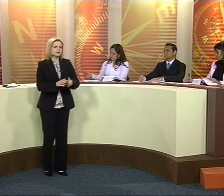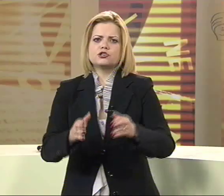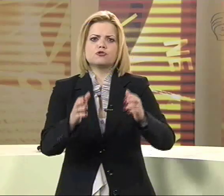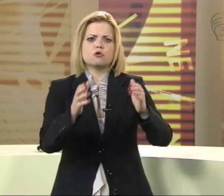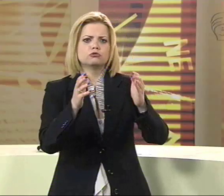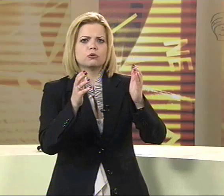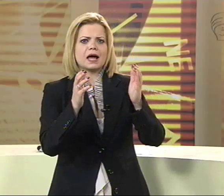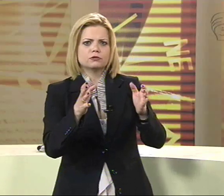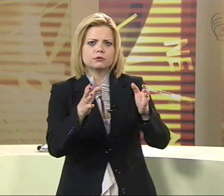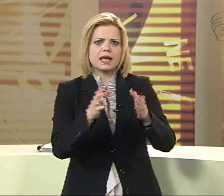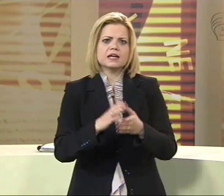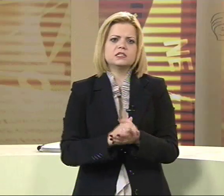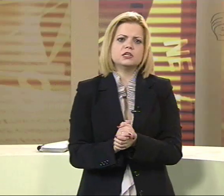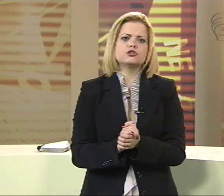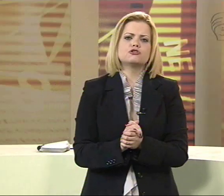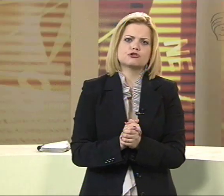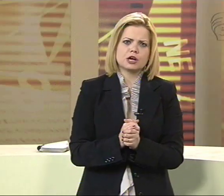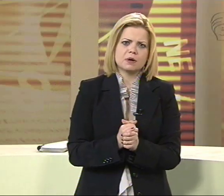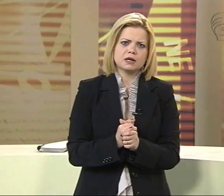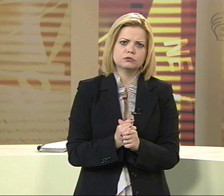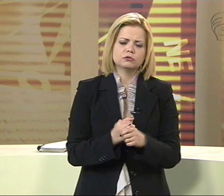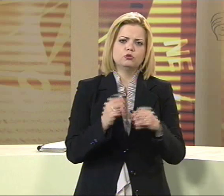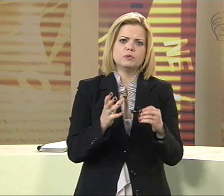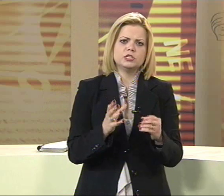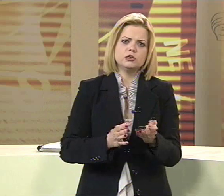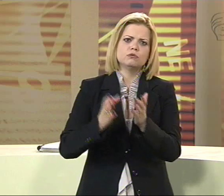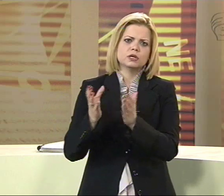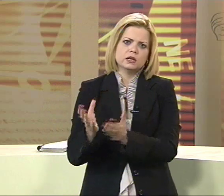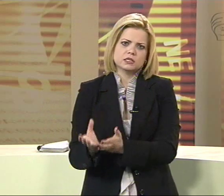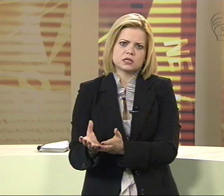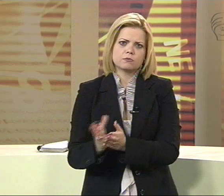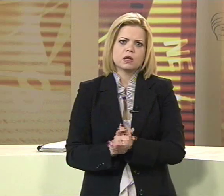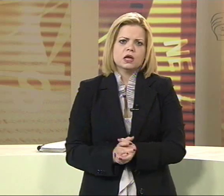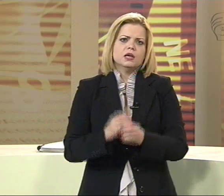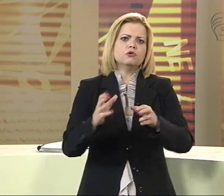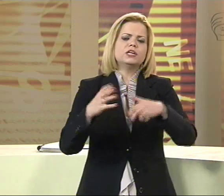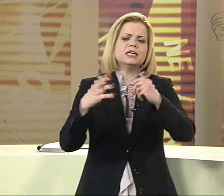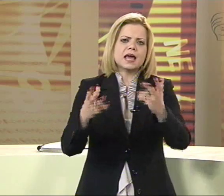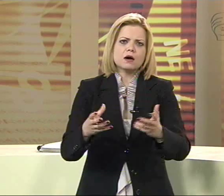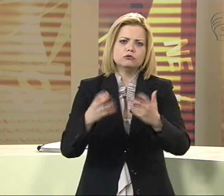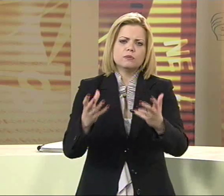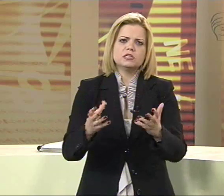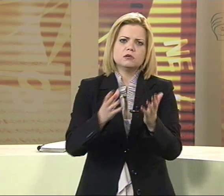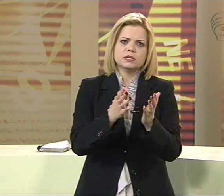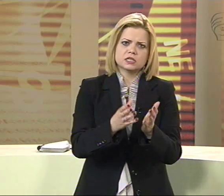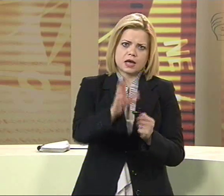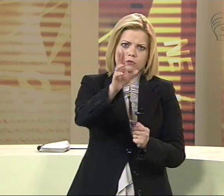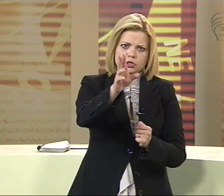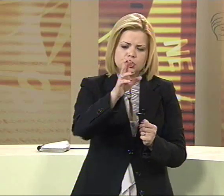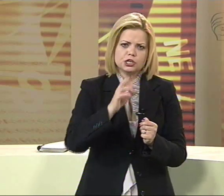de outro lado, existe o chamado domicílio necessário. E o que é o domicílio necessário? Que, de início,